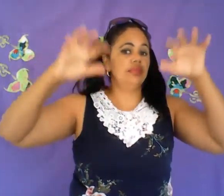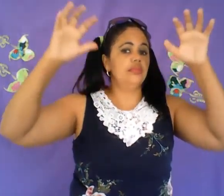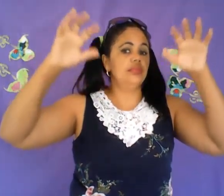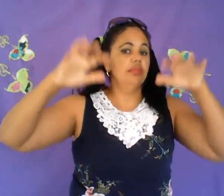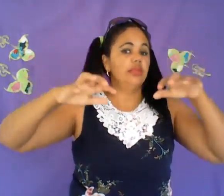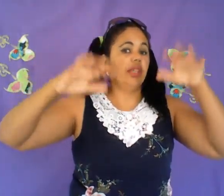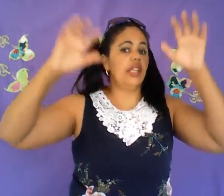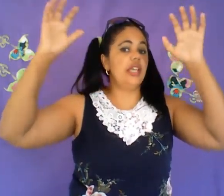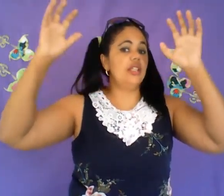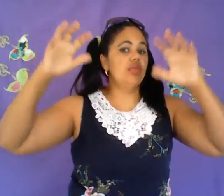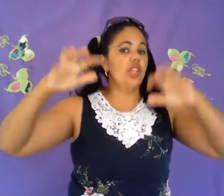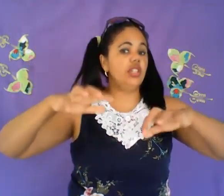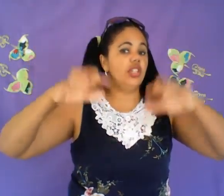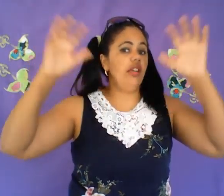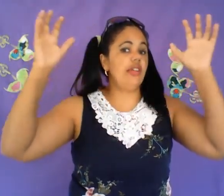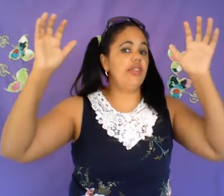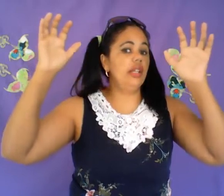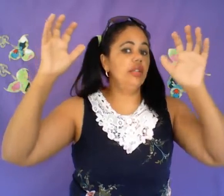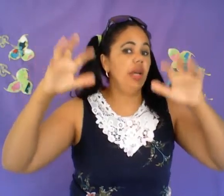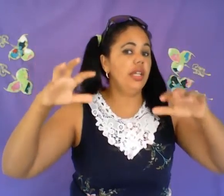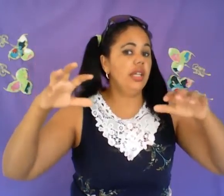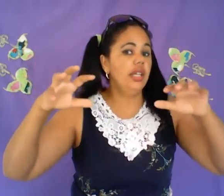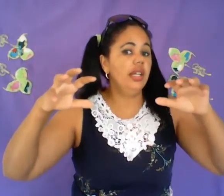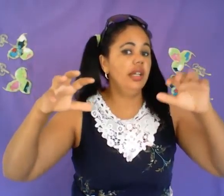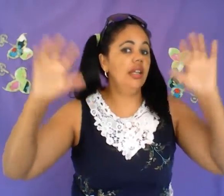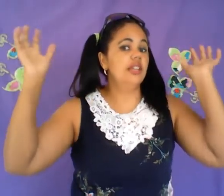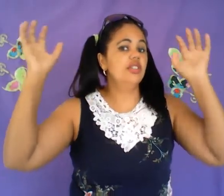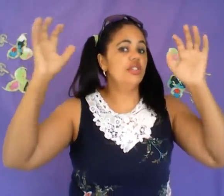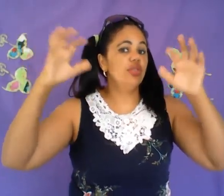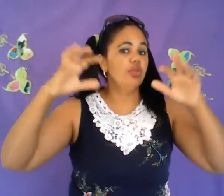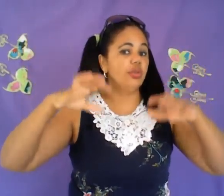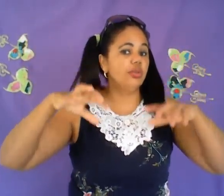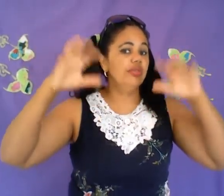O é isso, gente? Vai falando aí! Chuva.